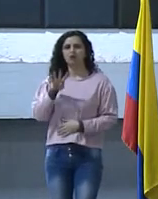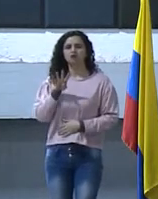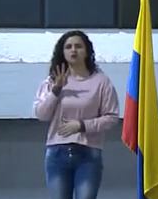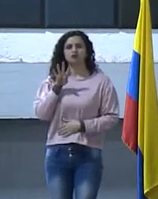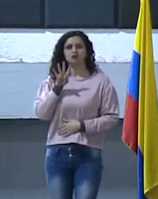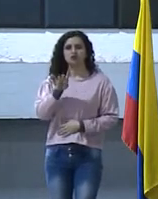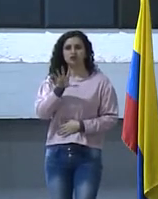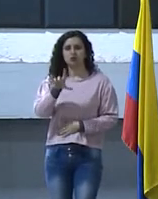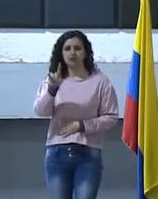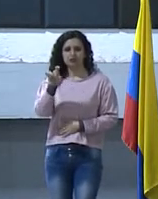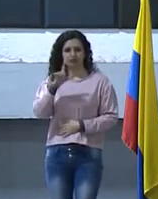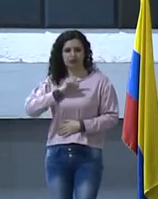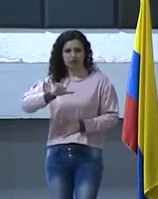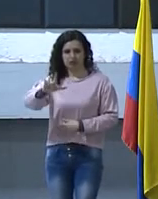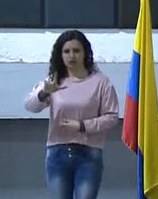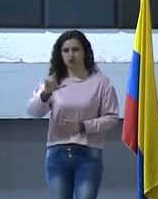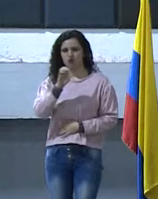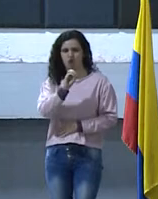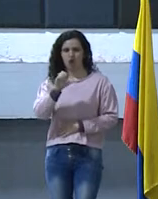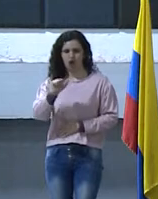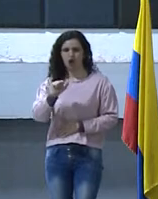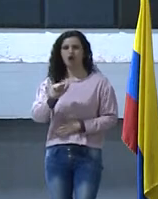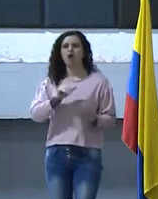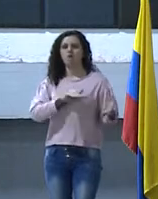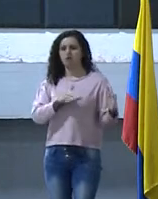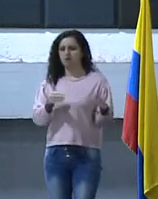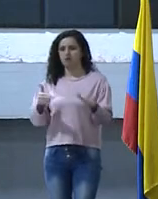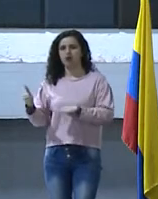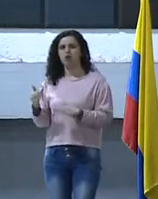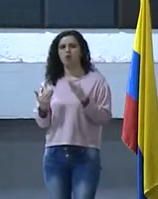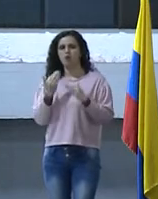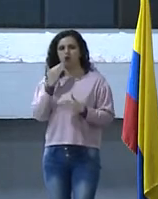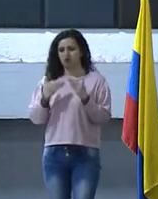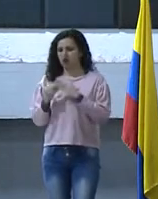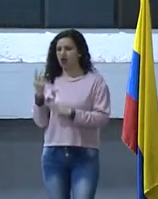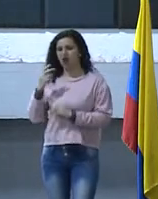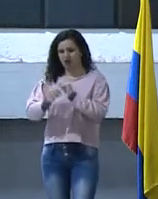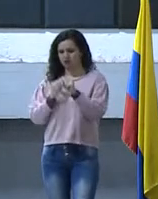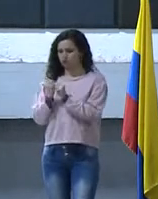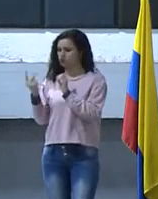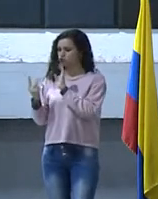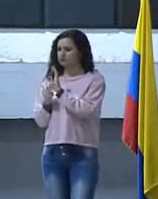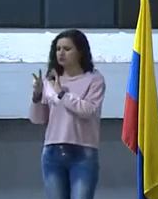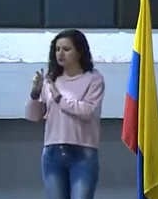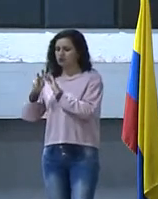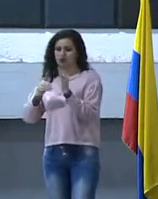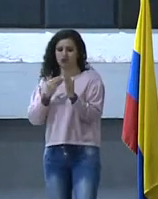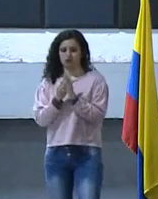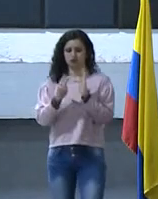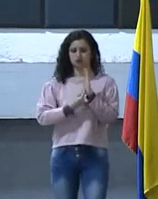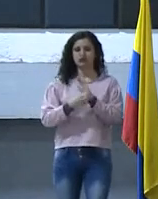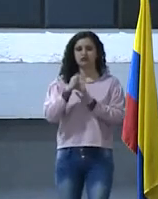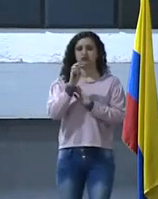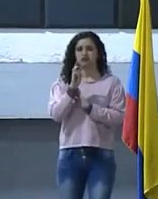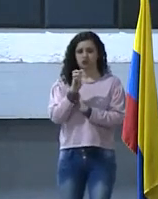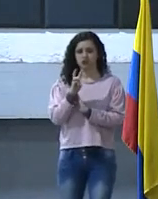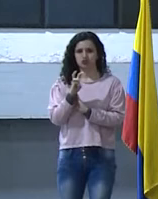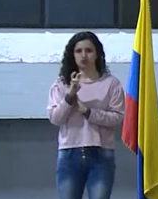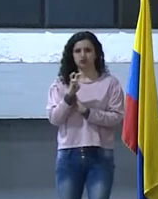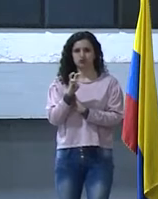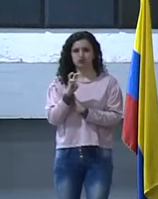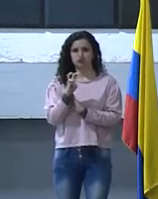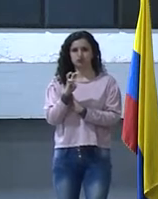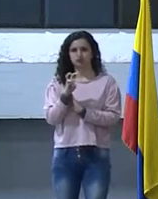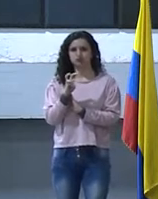líderes y liderezas asesinados entre 2007 y 2018 comunitarios